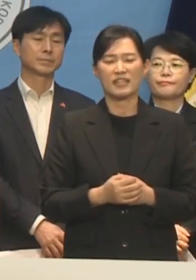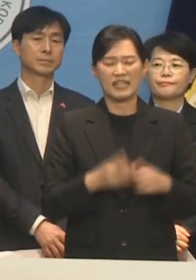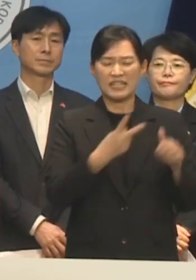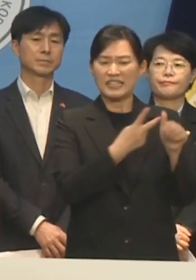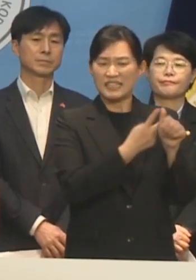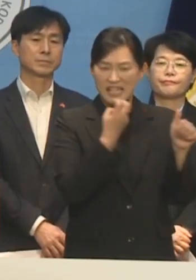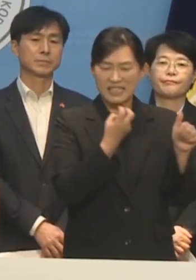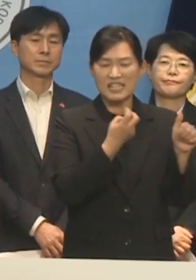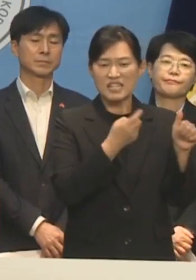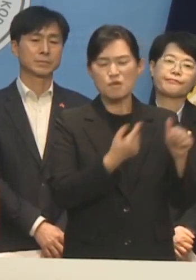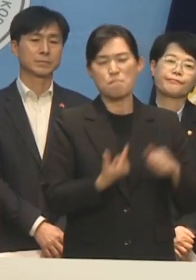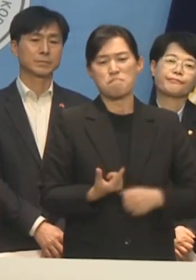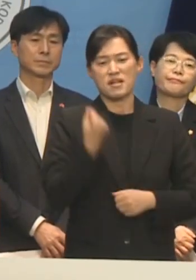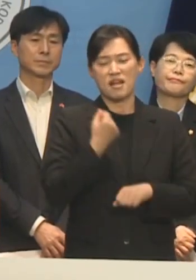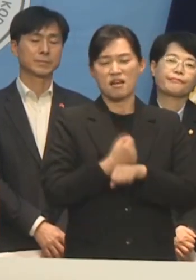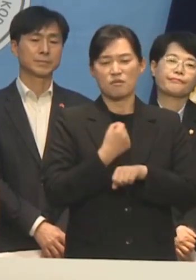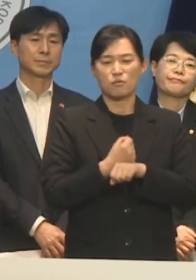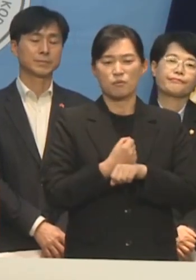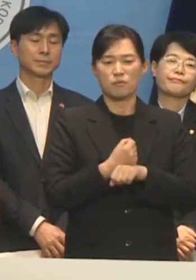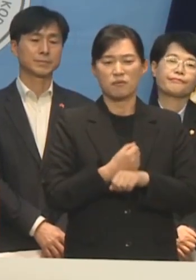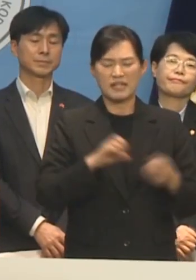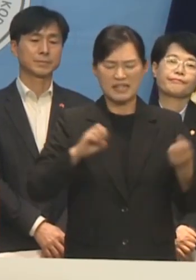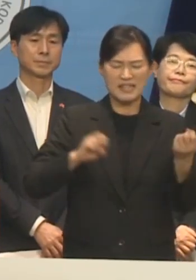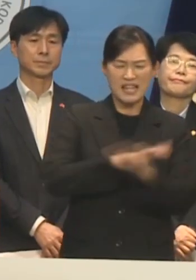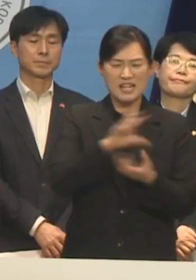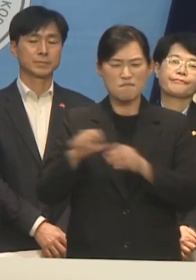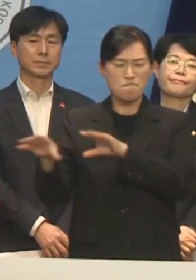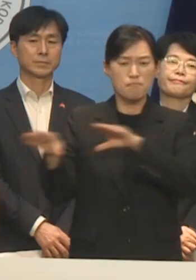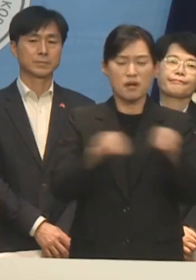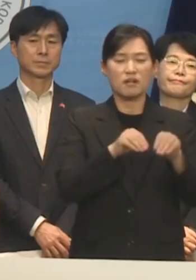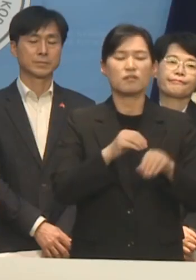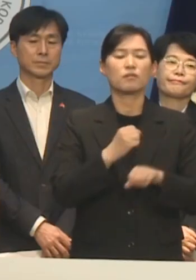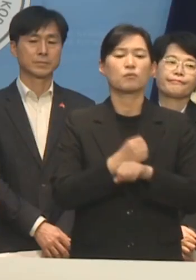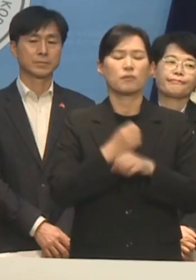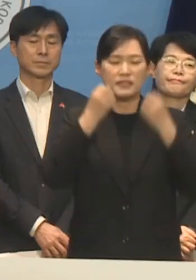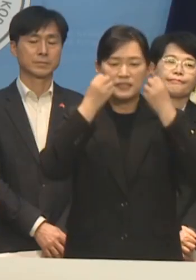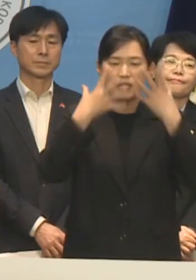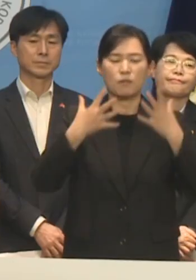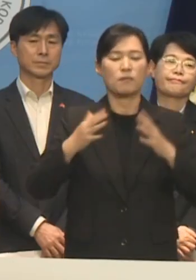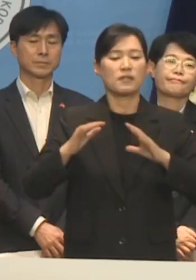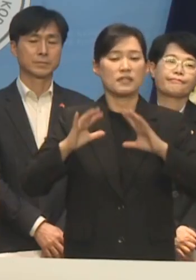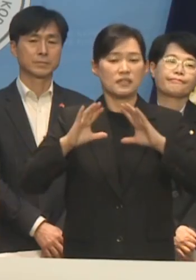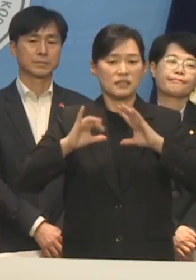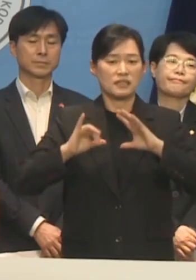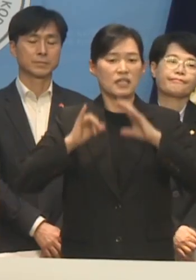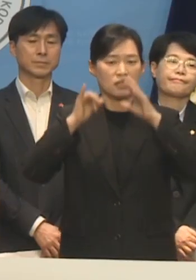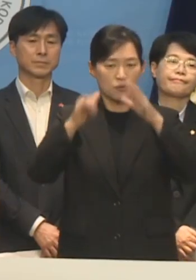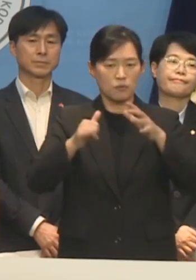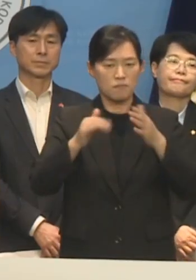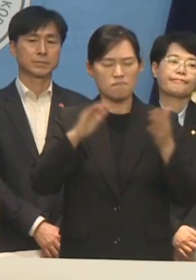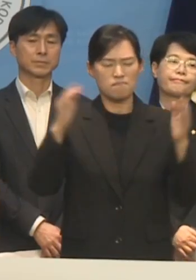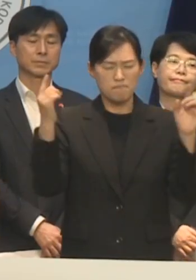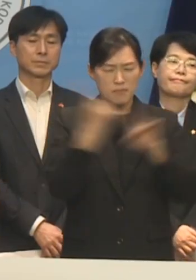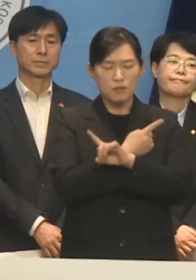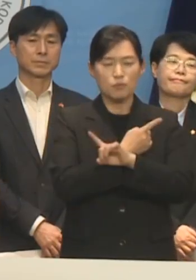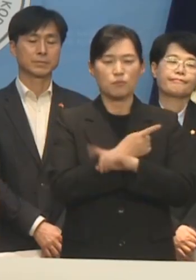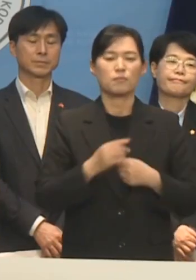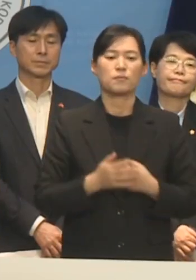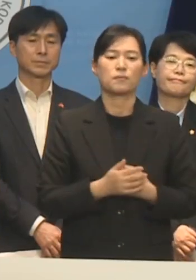탄핵의 강을 건너고 내란을 종식시키고 새로운 시대로 전환하고